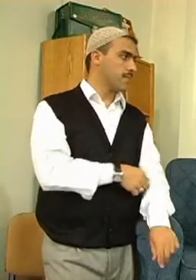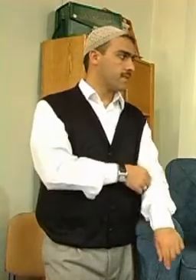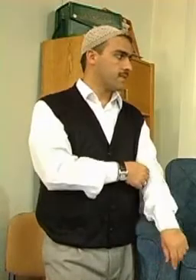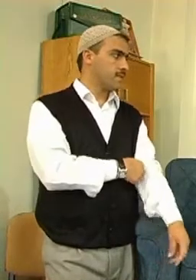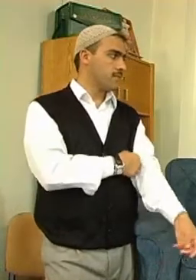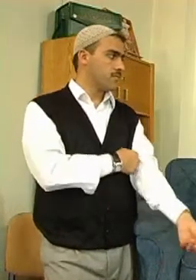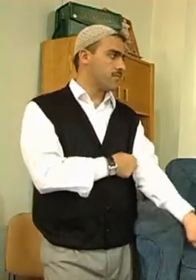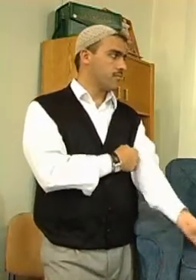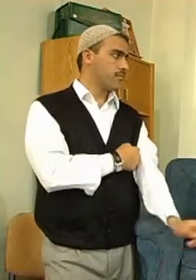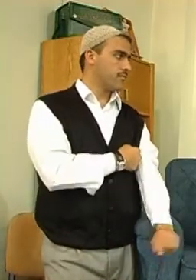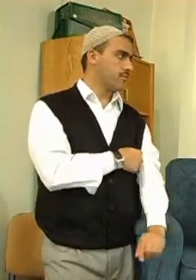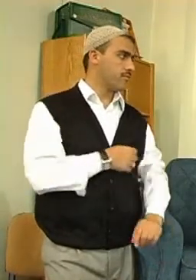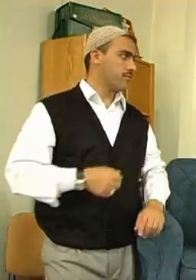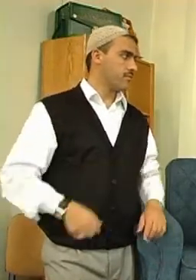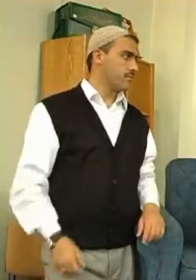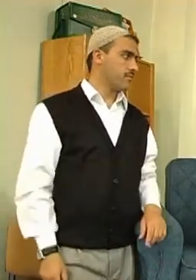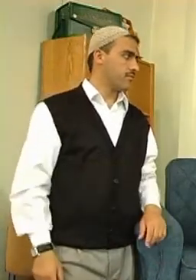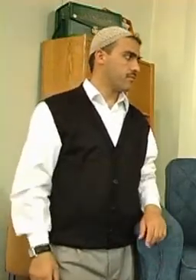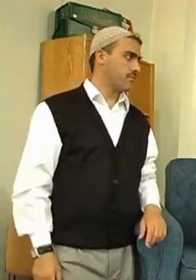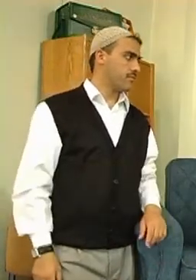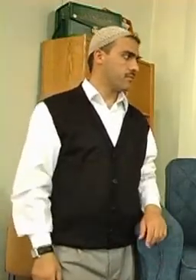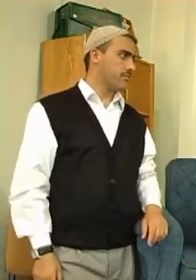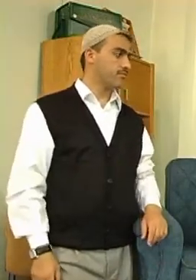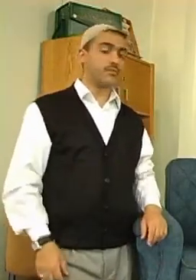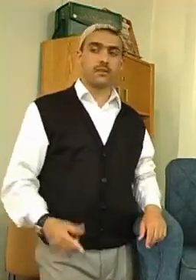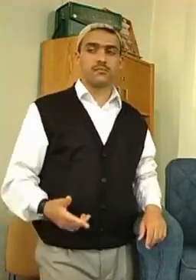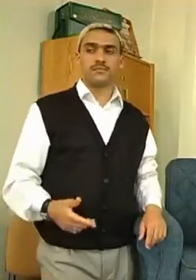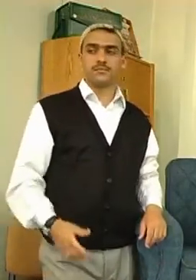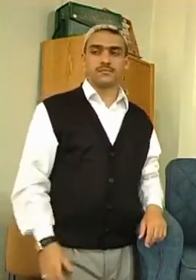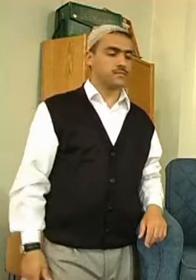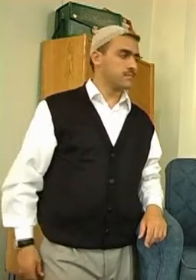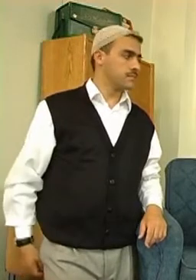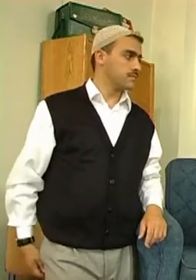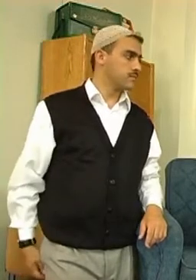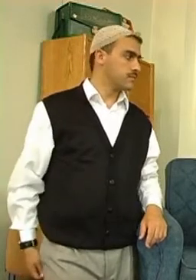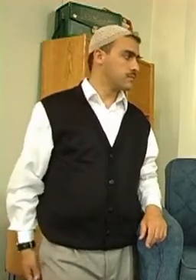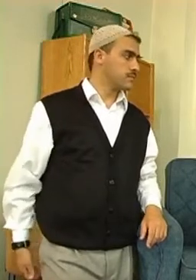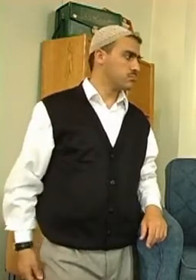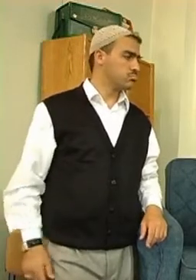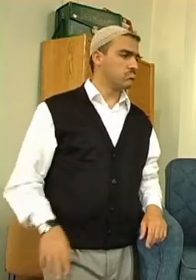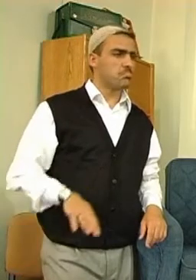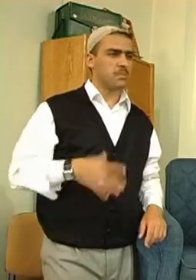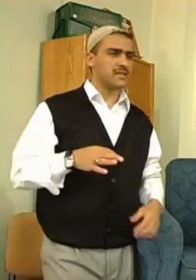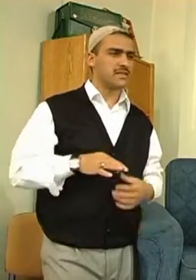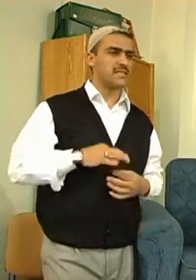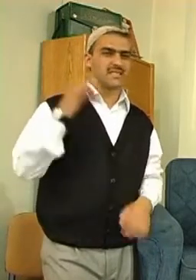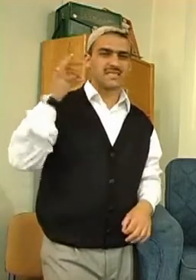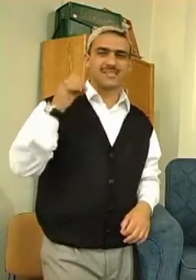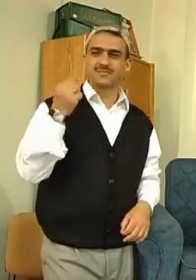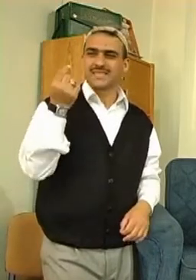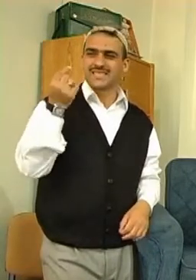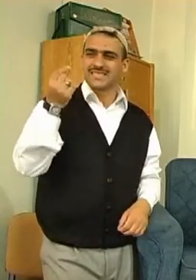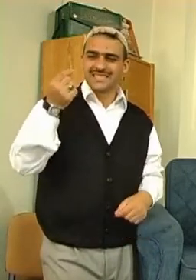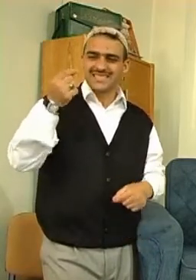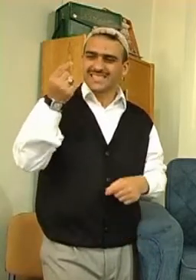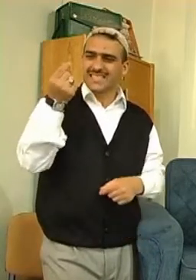var. Başka yerde de daha ayrı bir ifadesi var. Buyuruyor ki, Bazı insan diyor bir zerrede boğulur.